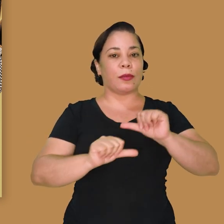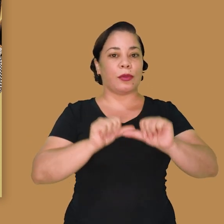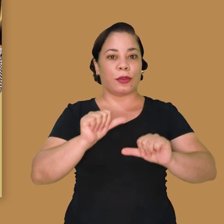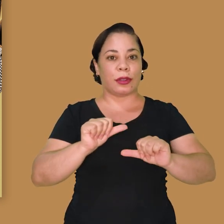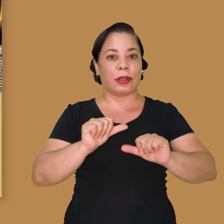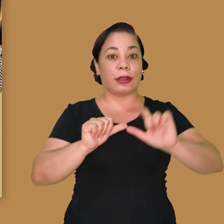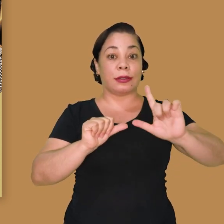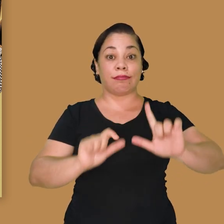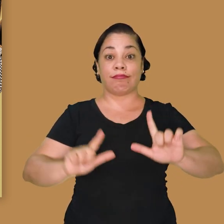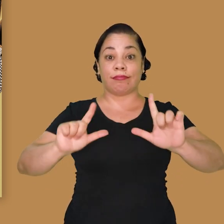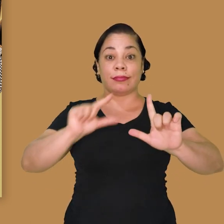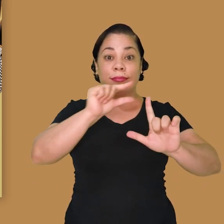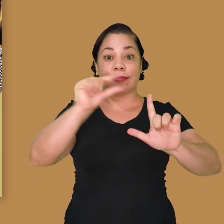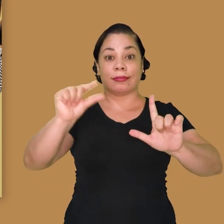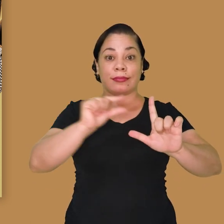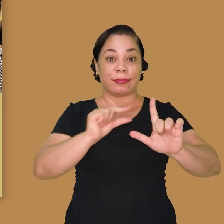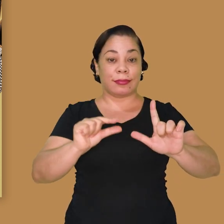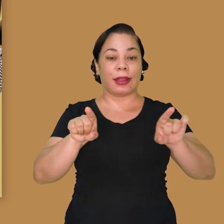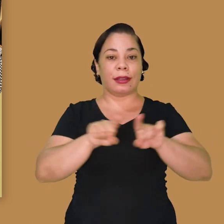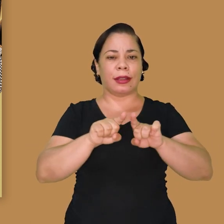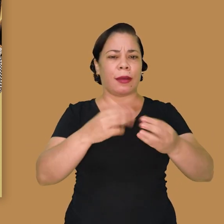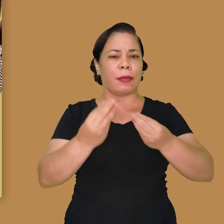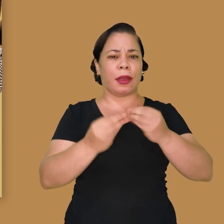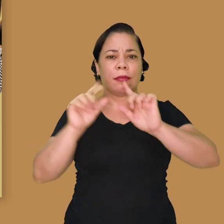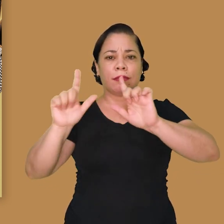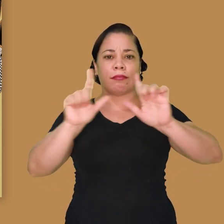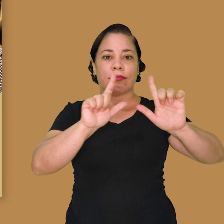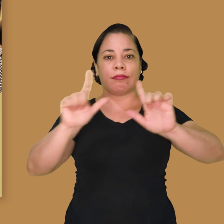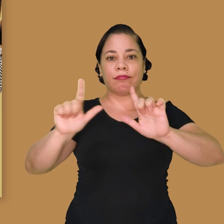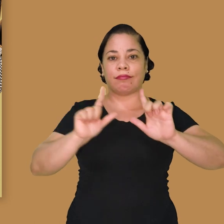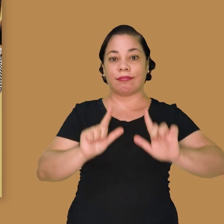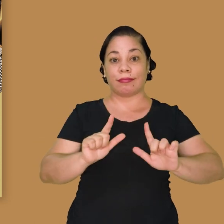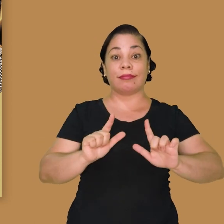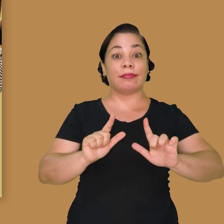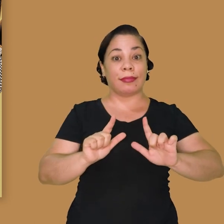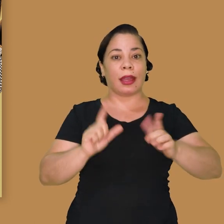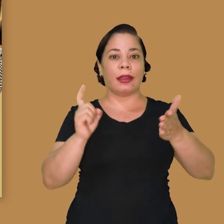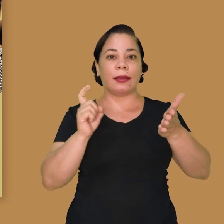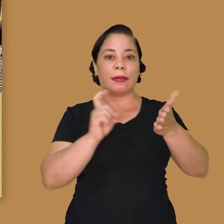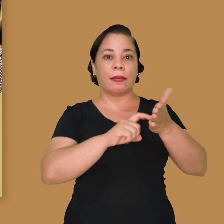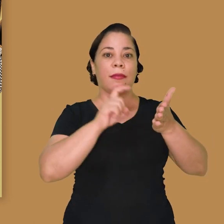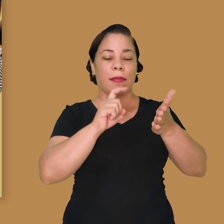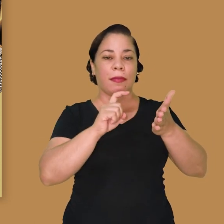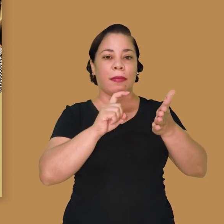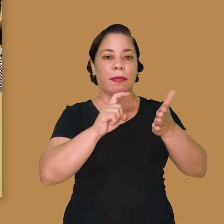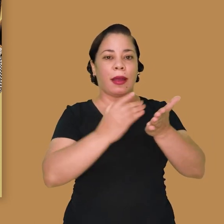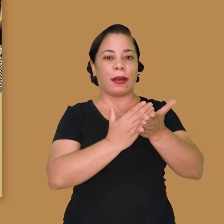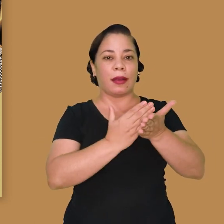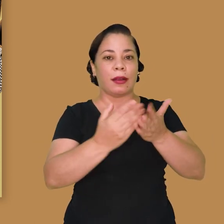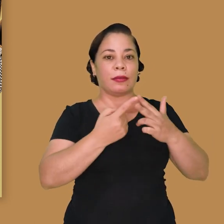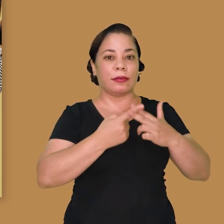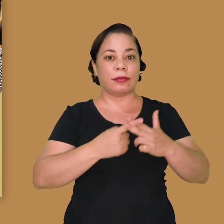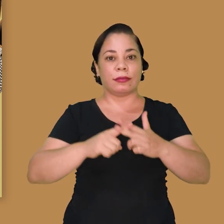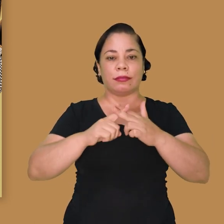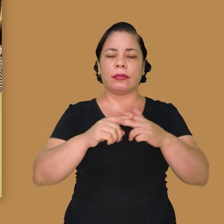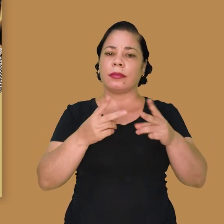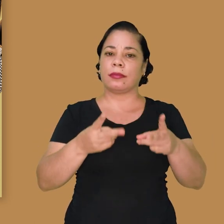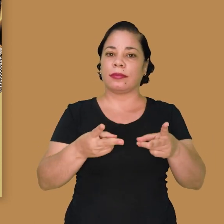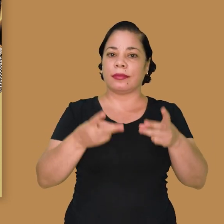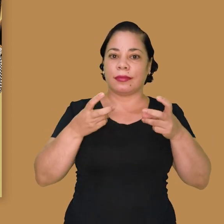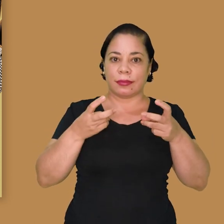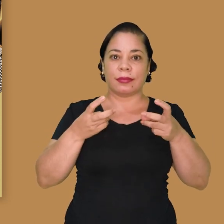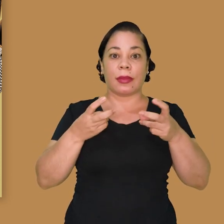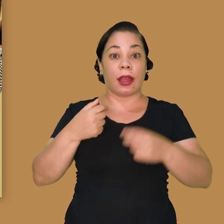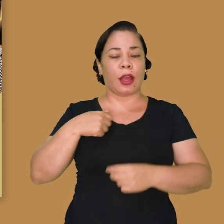mudanças no layout da página incluindo a posição de blocos e do botão de ativar edição então